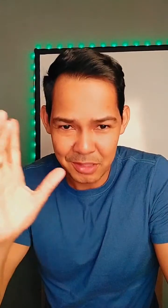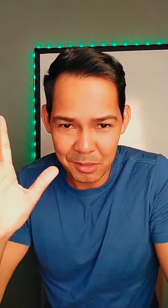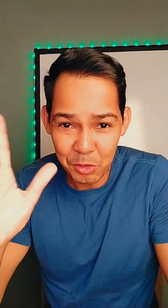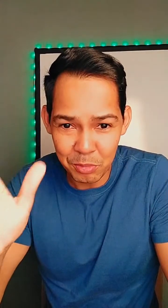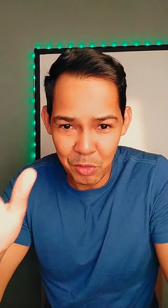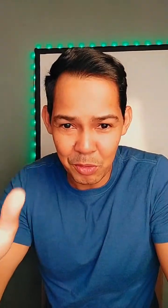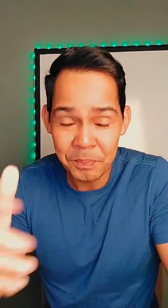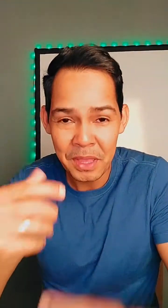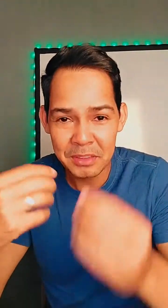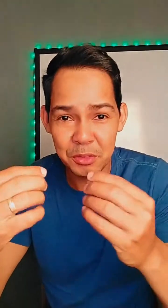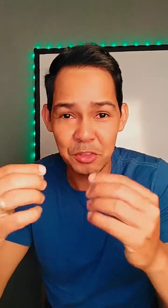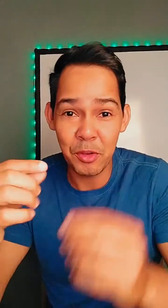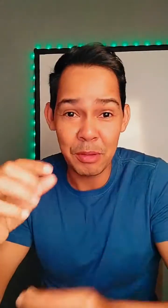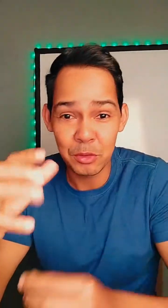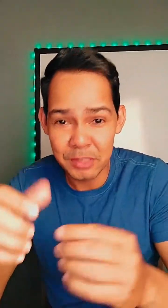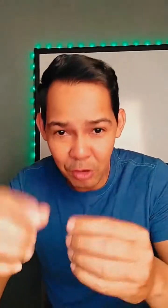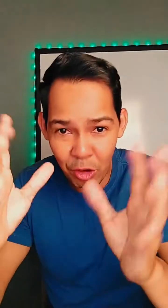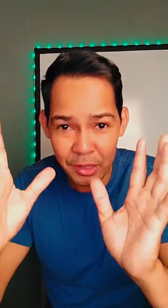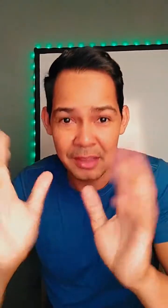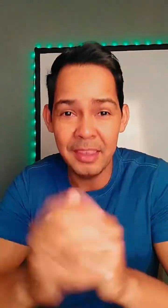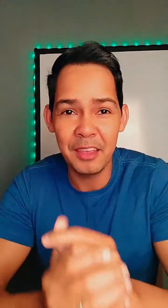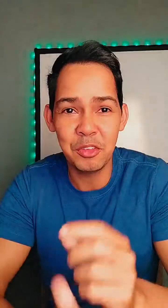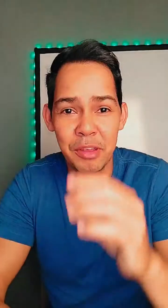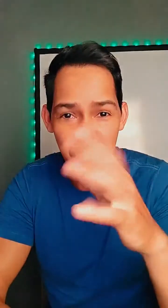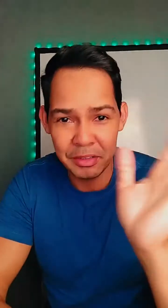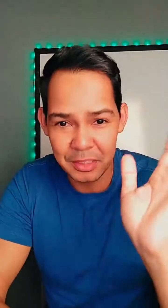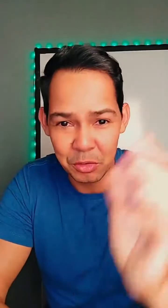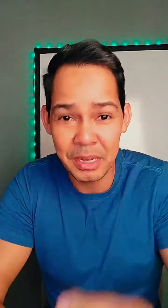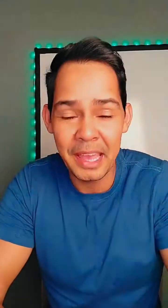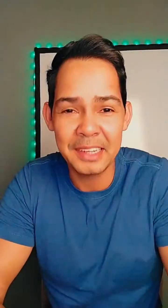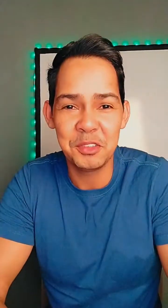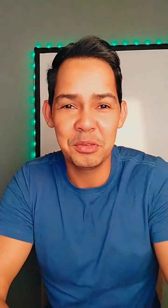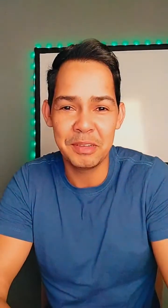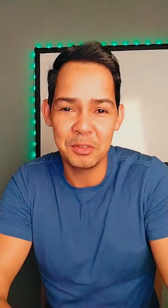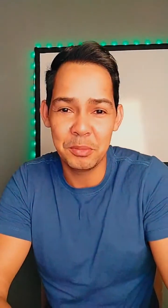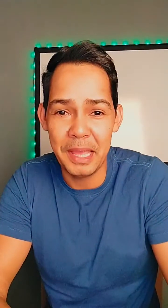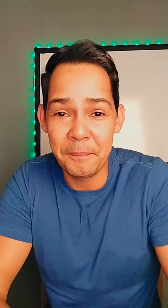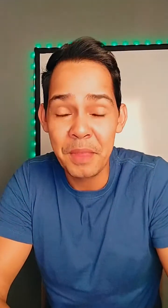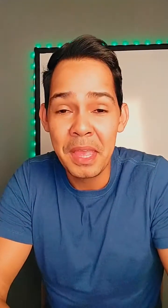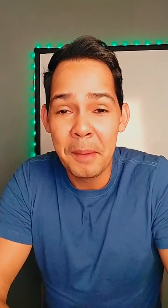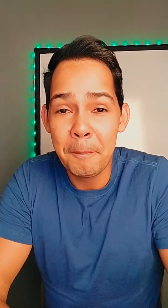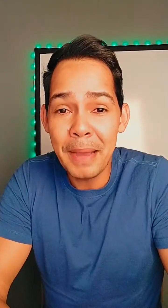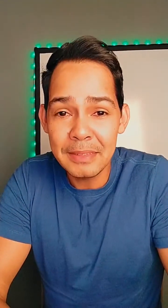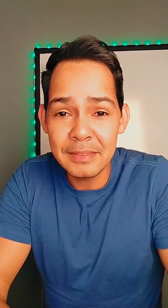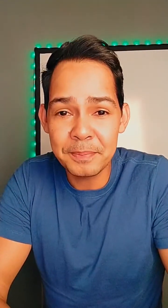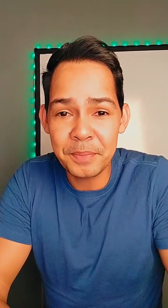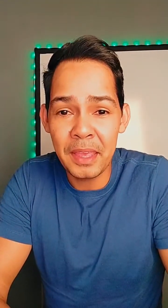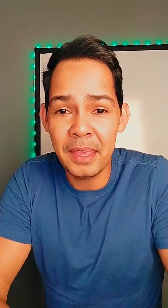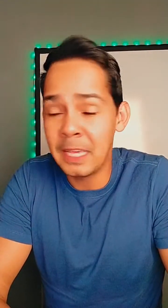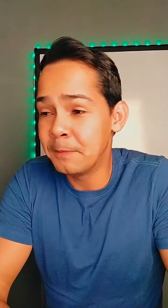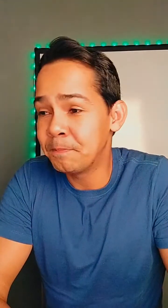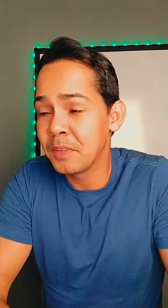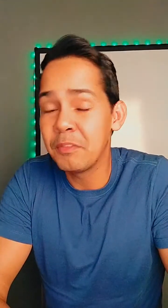muito boa. Se você tiver alguma dúvida, coloque aqui que a gente vai conversar sobre ela, que a gente vai falar sobre ela. Mas, falando